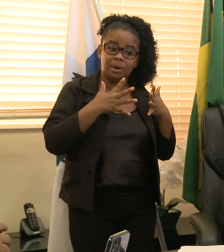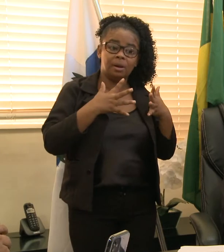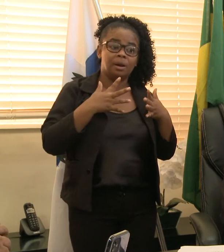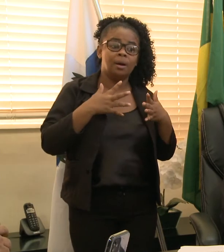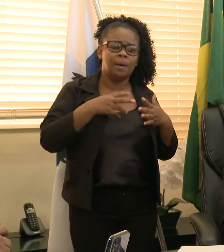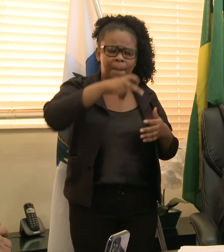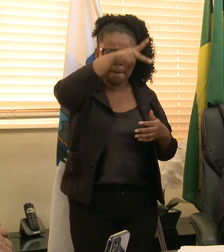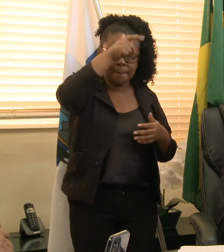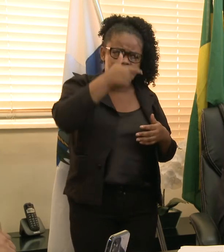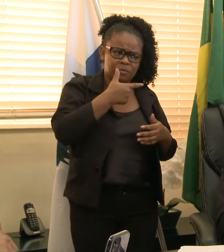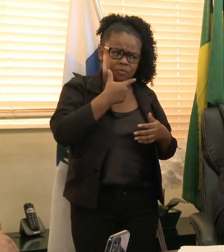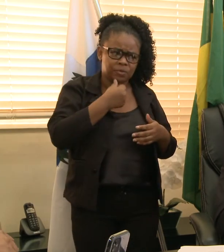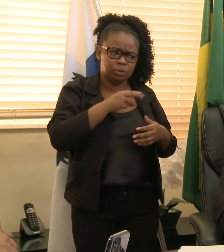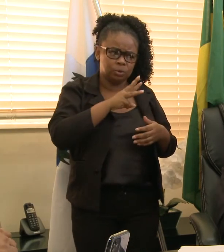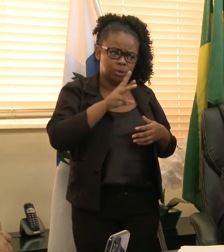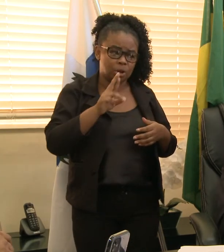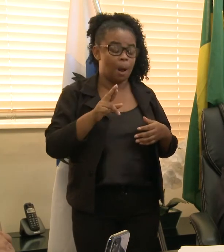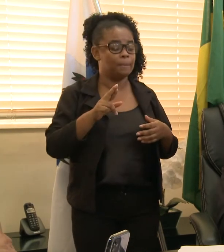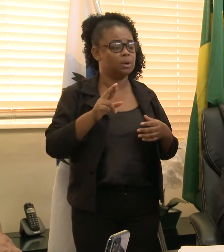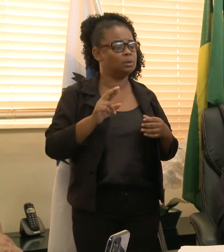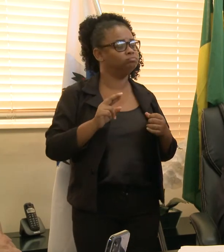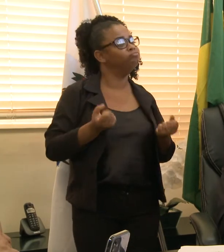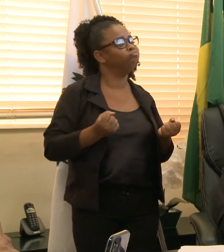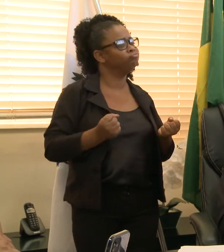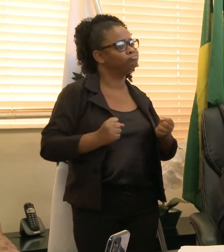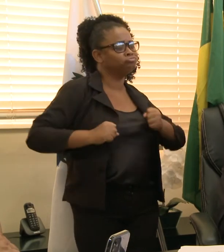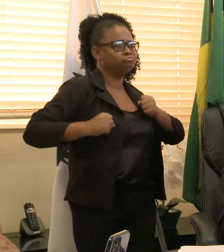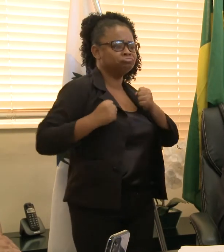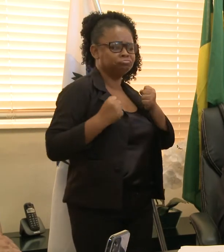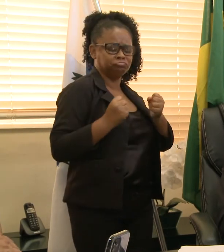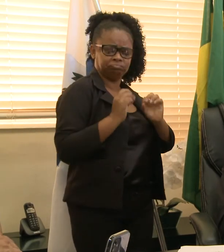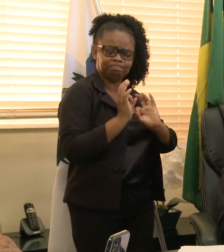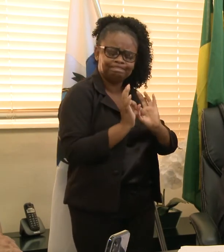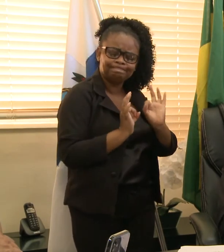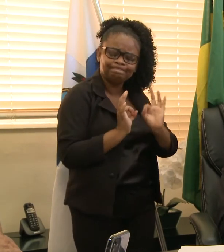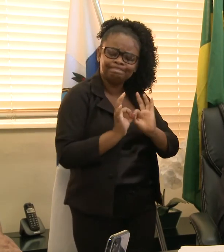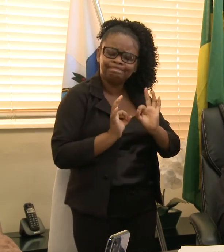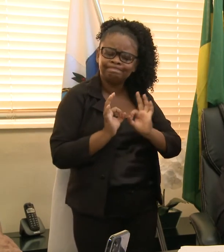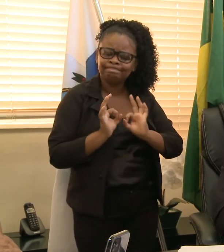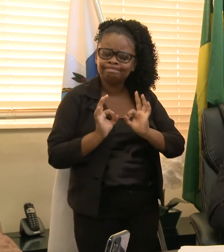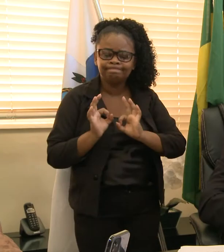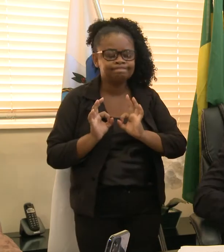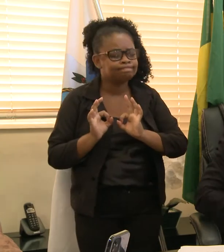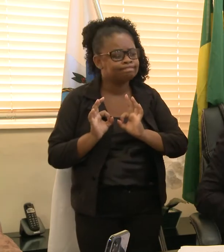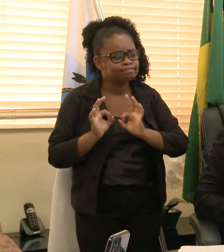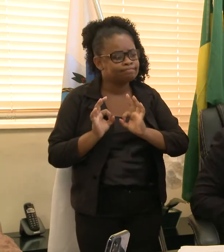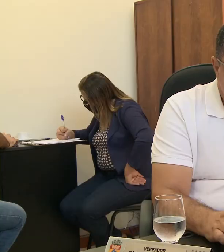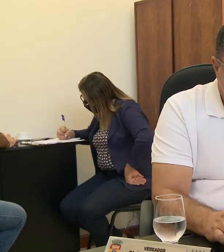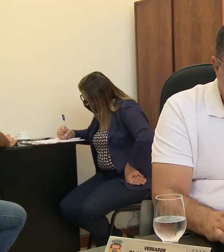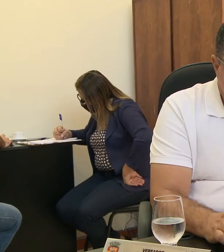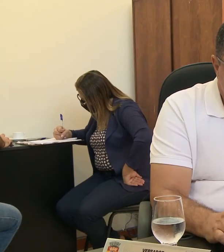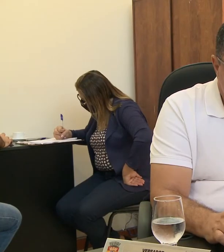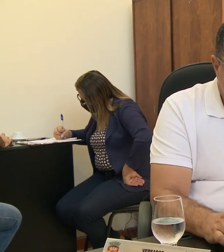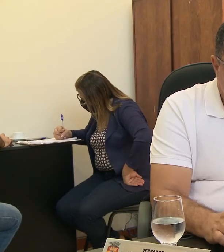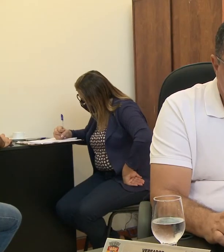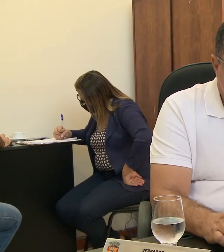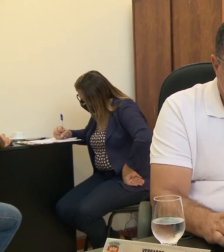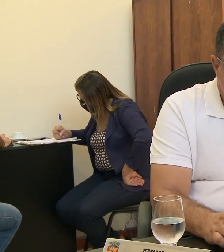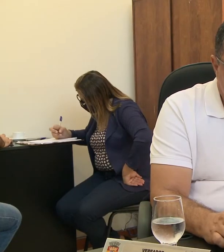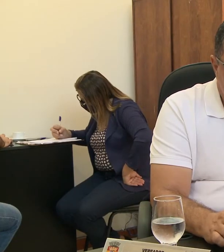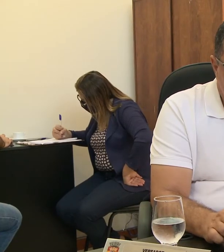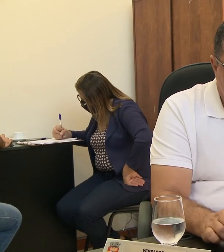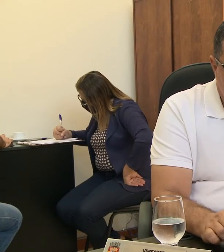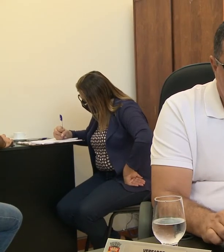com a parceria do governo do estado, do governo federal, do Caxias, do município, aonde também nós vamos fazer essa